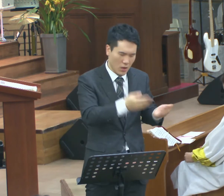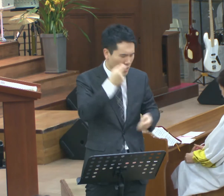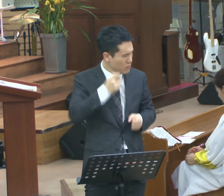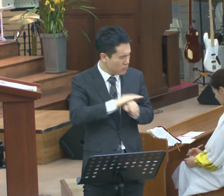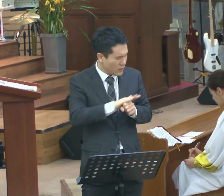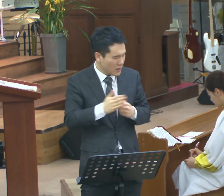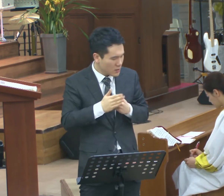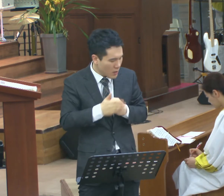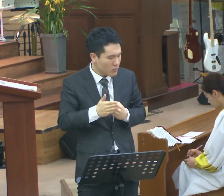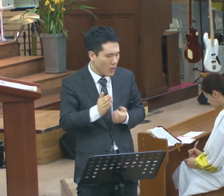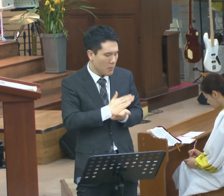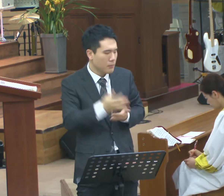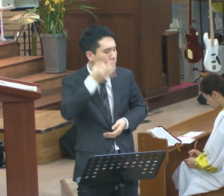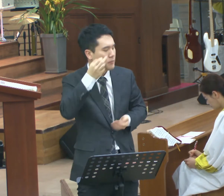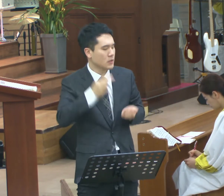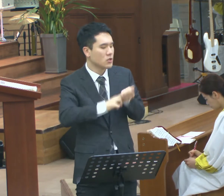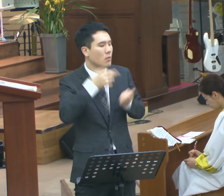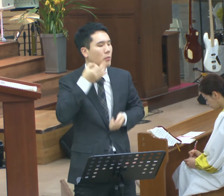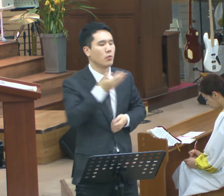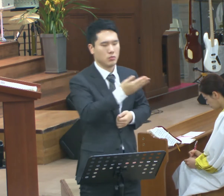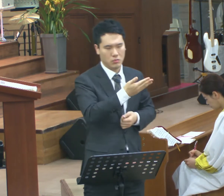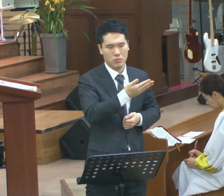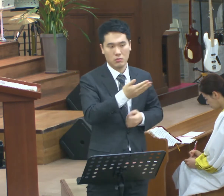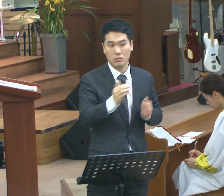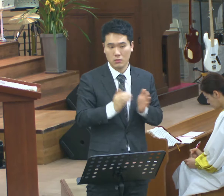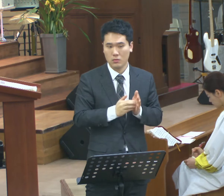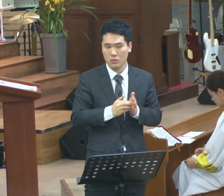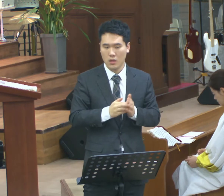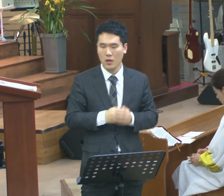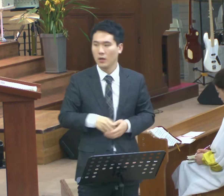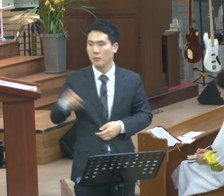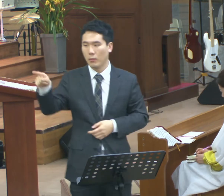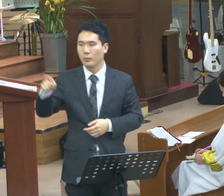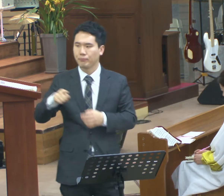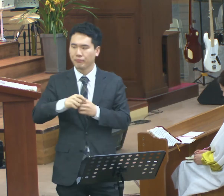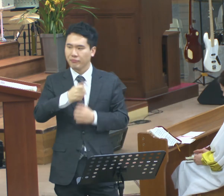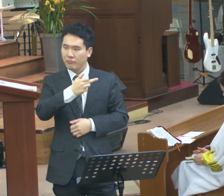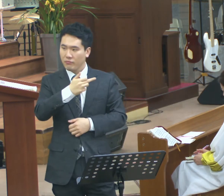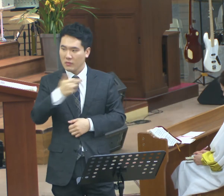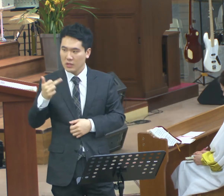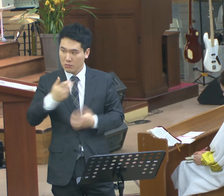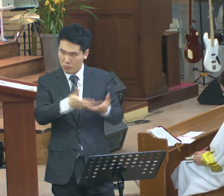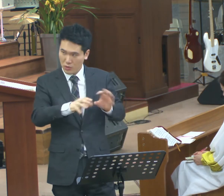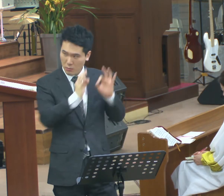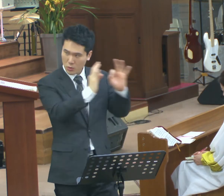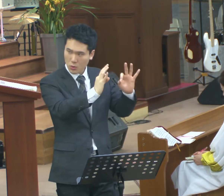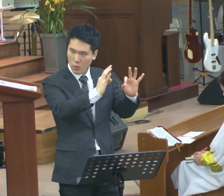무리를 보시고 목자 없는 양 같으로 인하여 불쌍히 여기사 여러 가지로 가르쳤어요.